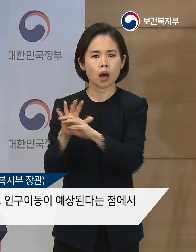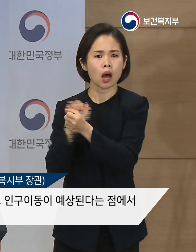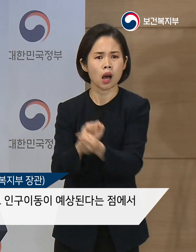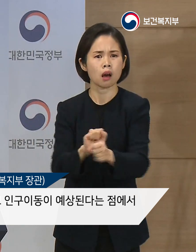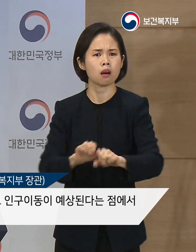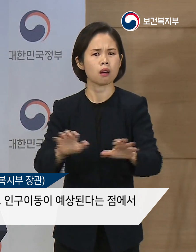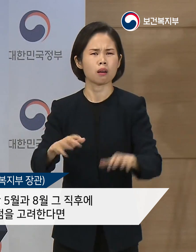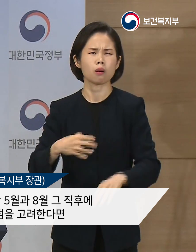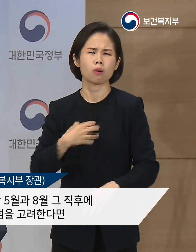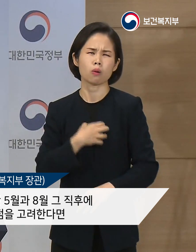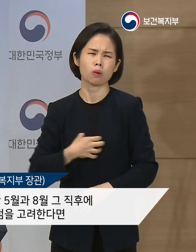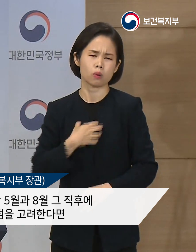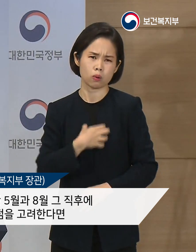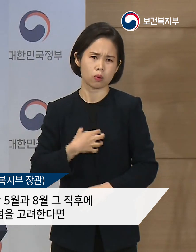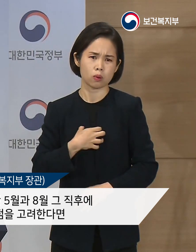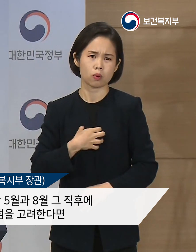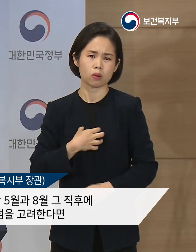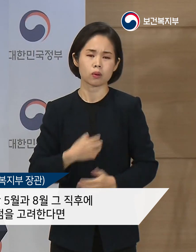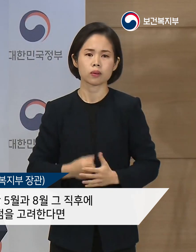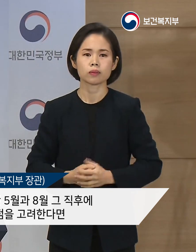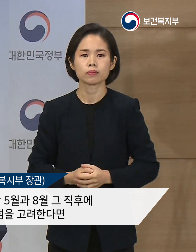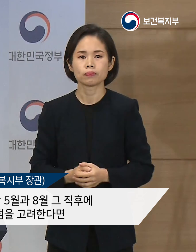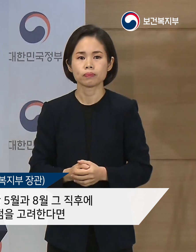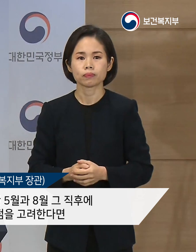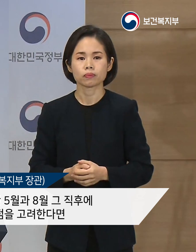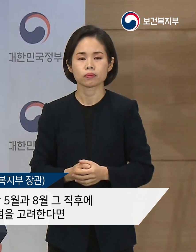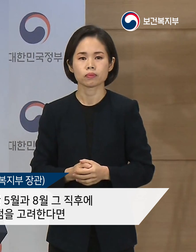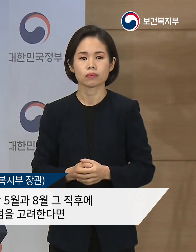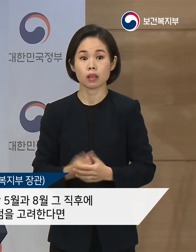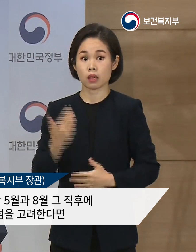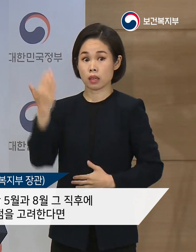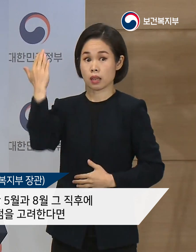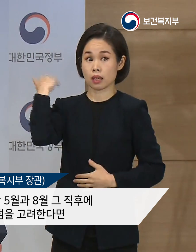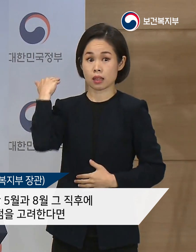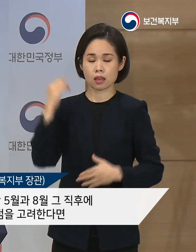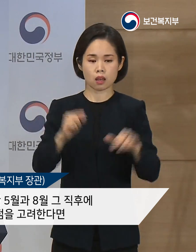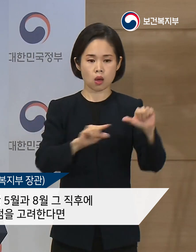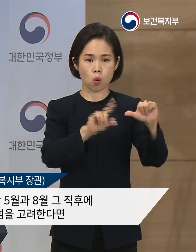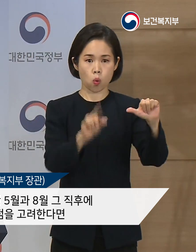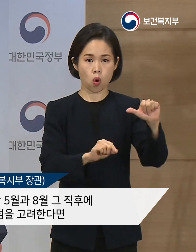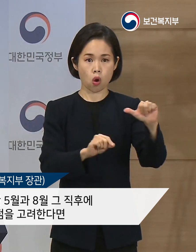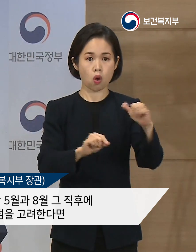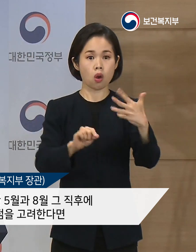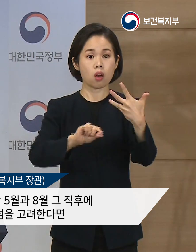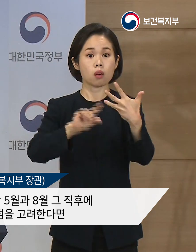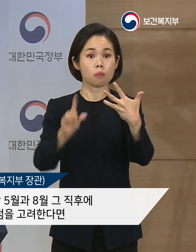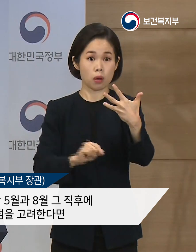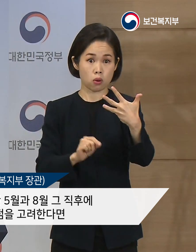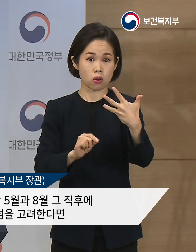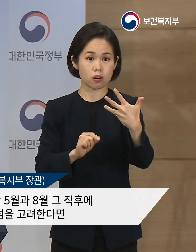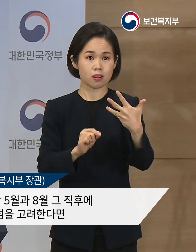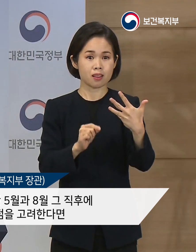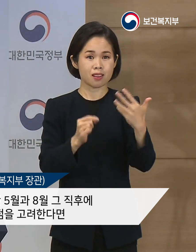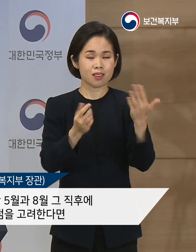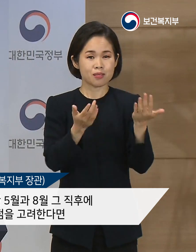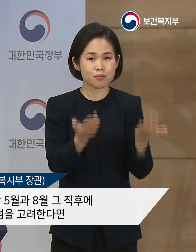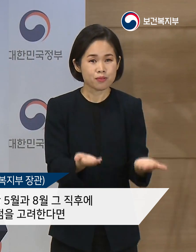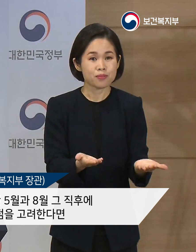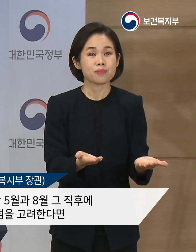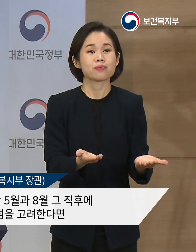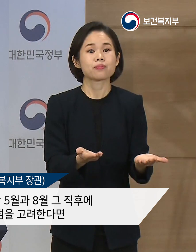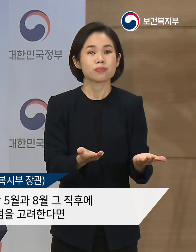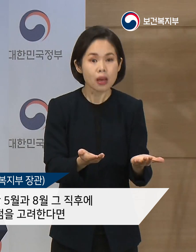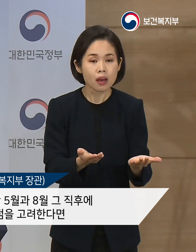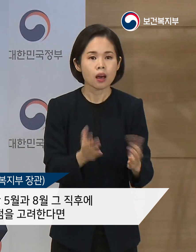요인입니다. 연휴 등으로 대규모 이동이 있었던 지난 5월과 8월 그 직후에